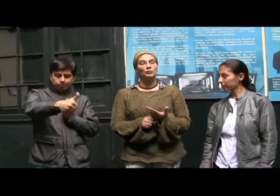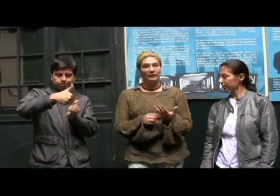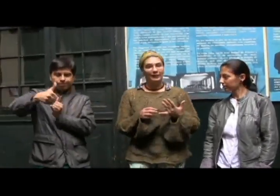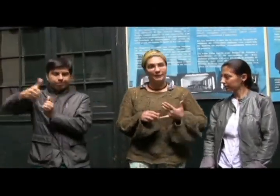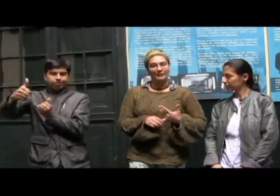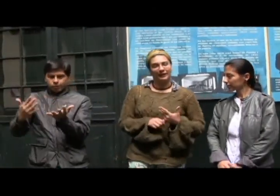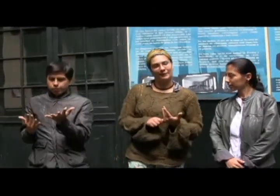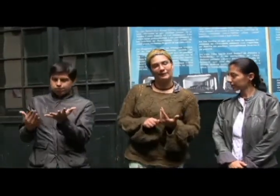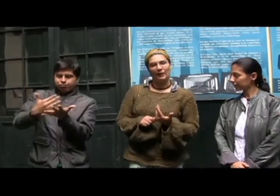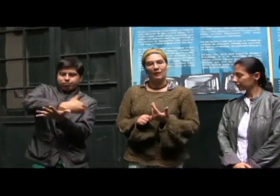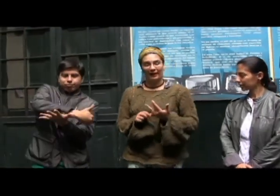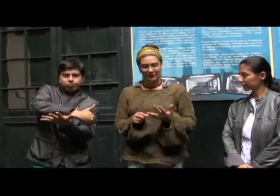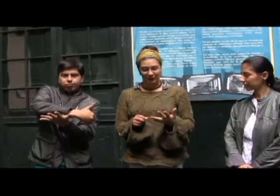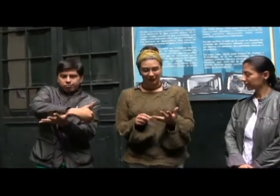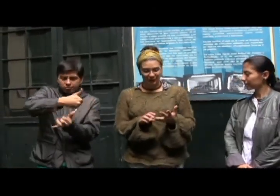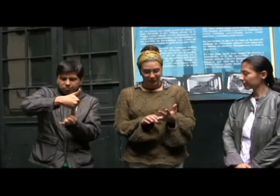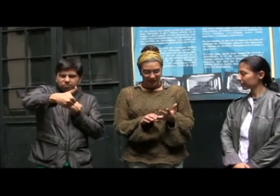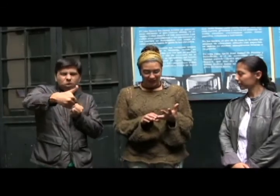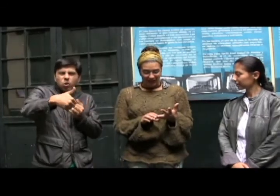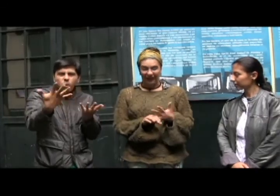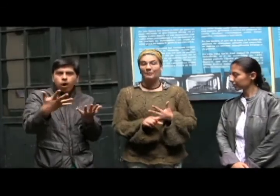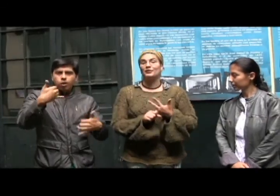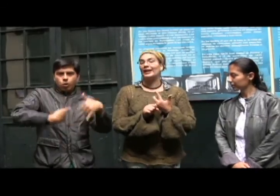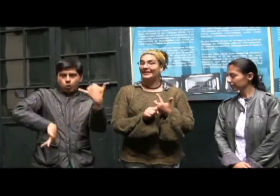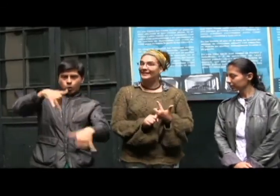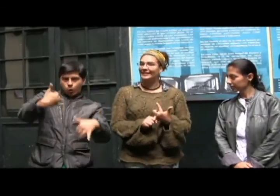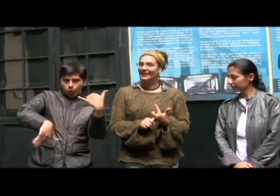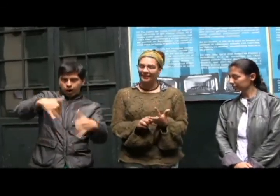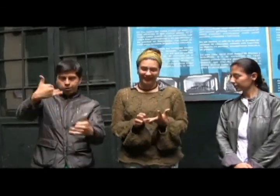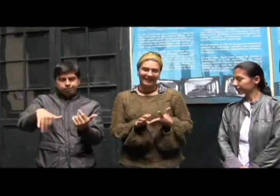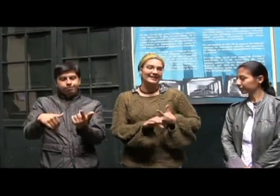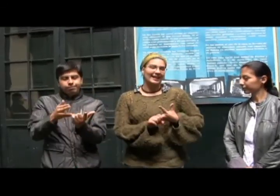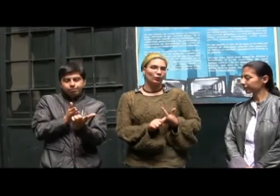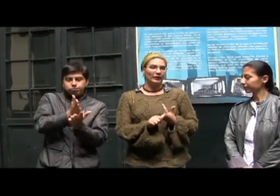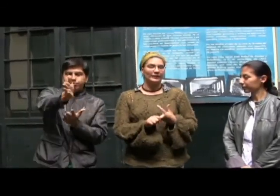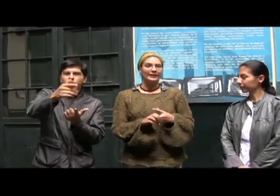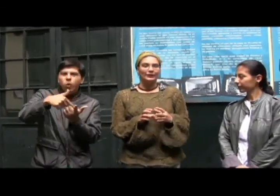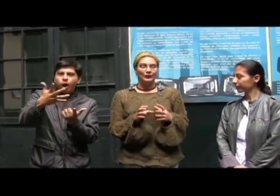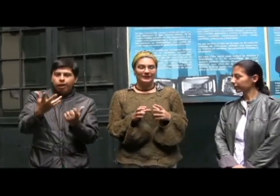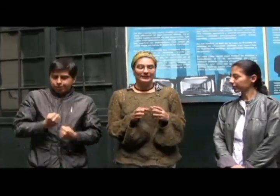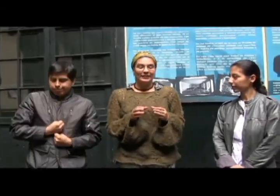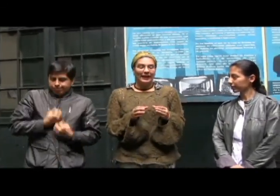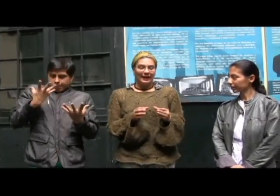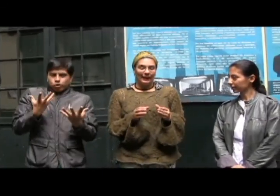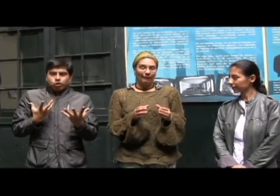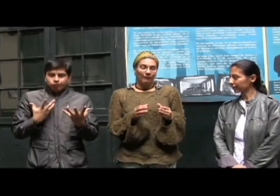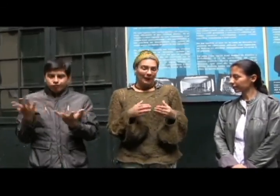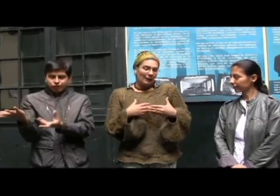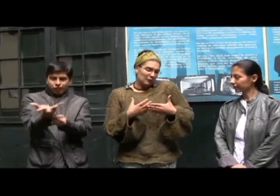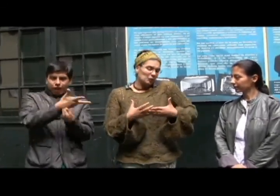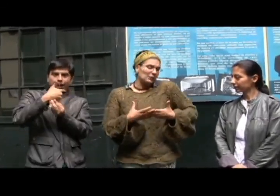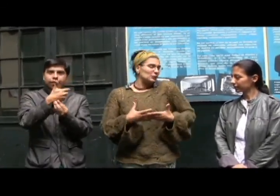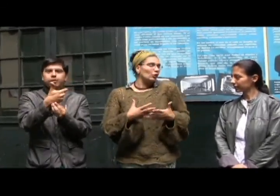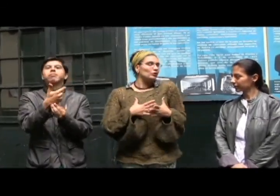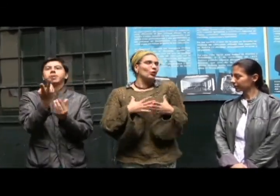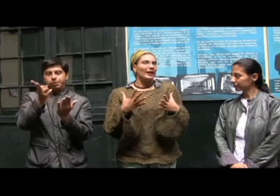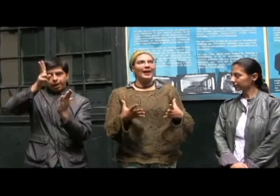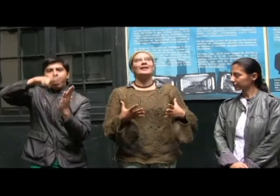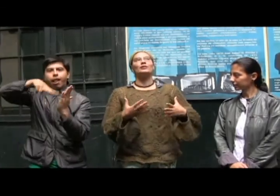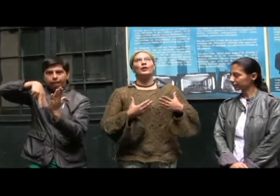como el primer imagen nosotros, la expresión artística y la literatura. Entonces, trabajamos por supuesto con edades, aunque